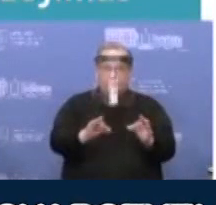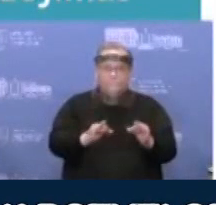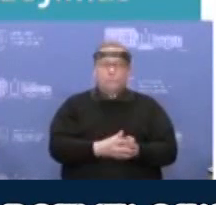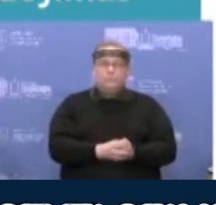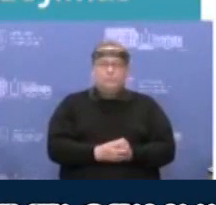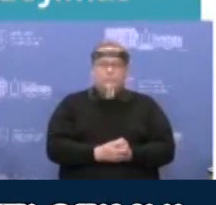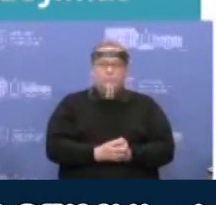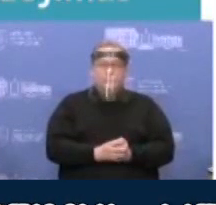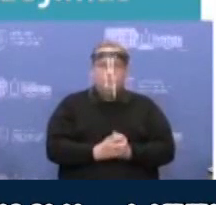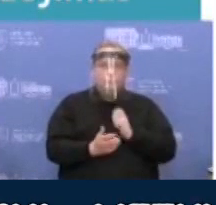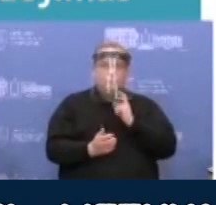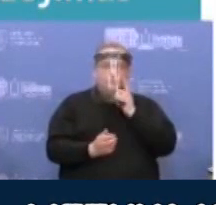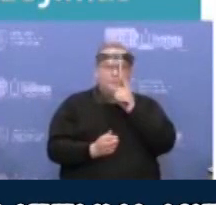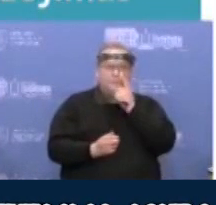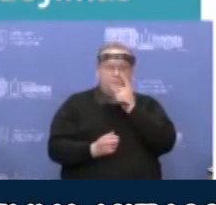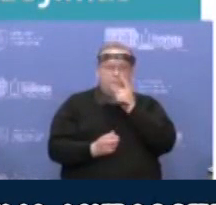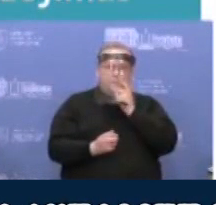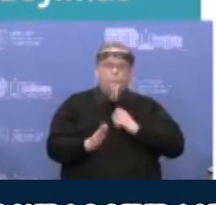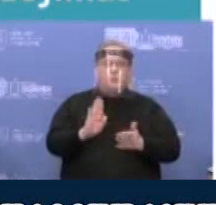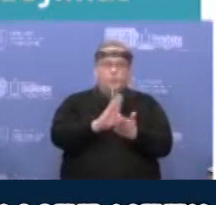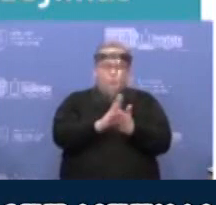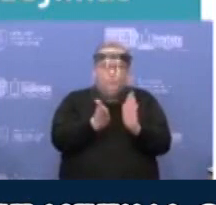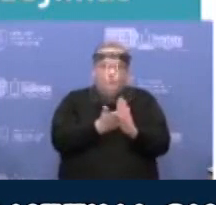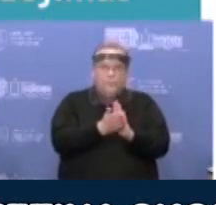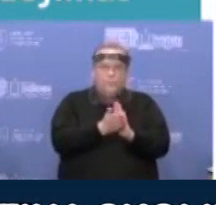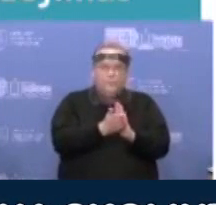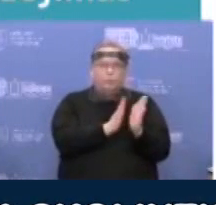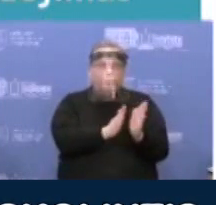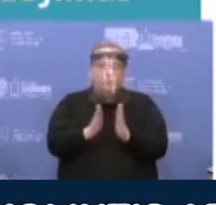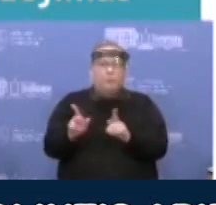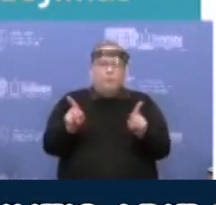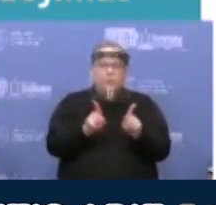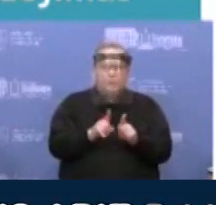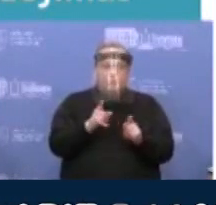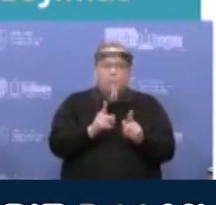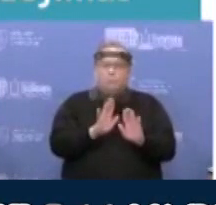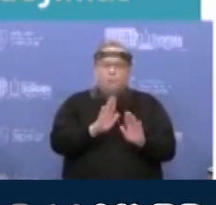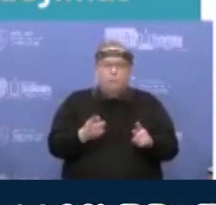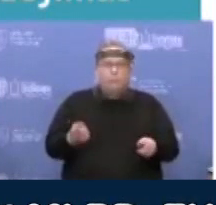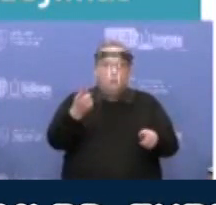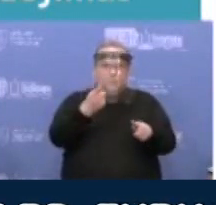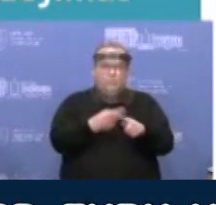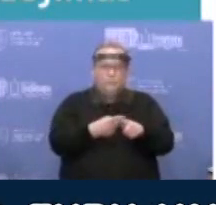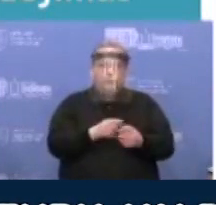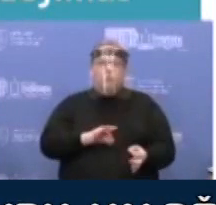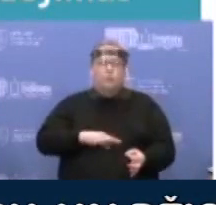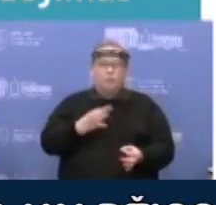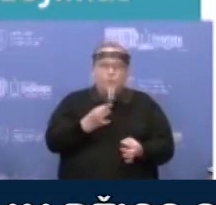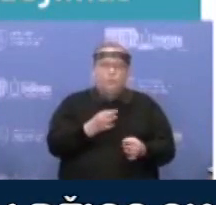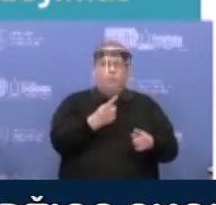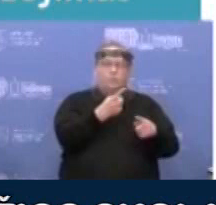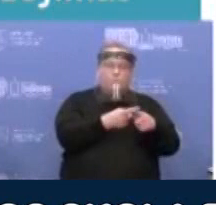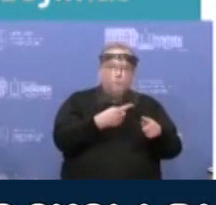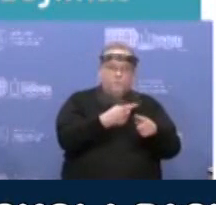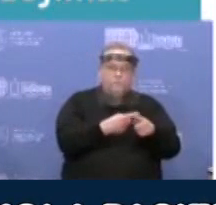642 eurų, o vaiko pinigai 10 eurų nuo 60 iki 70 eurų, nuo 100